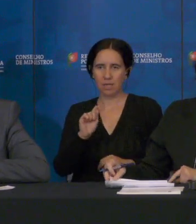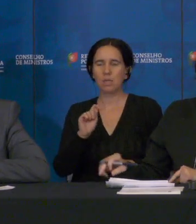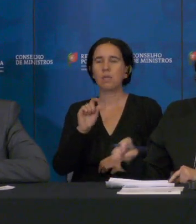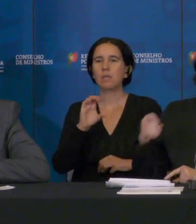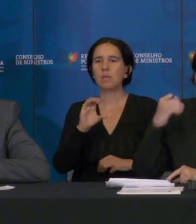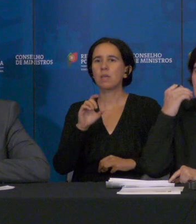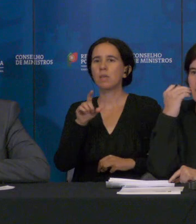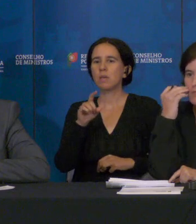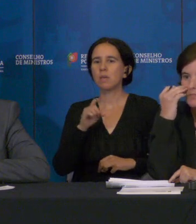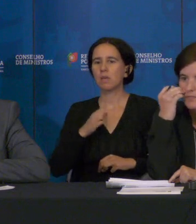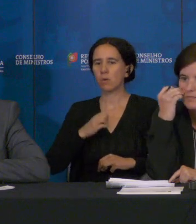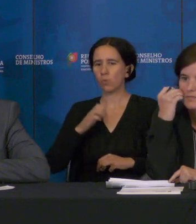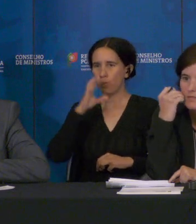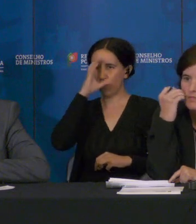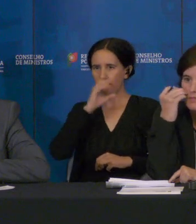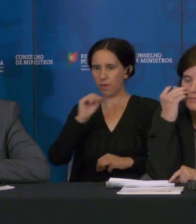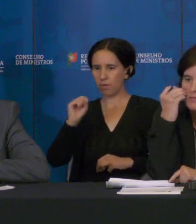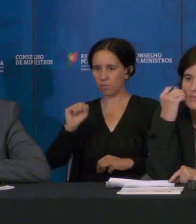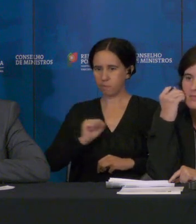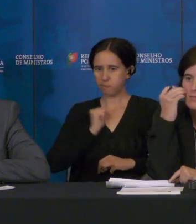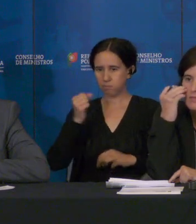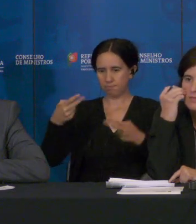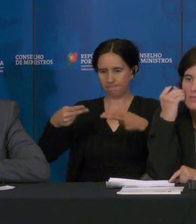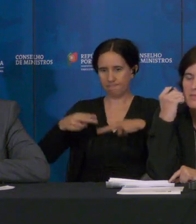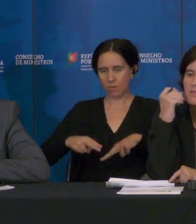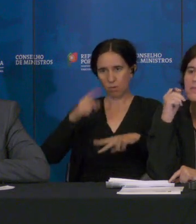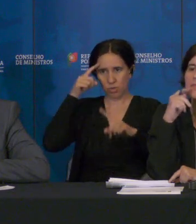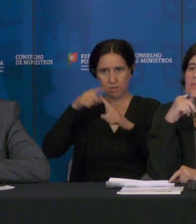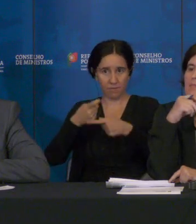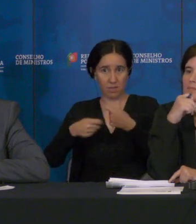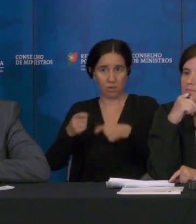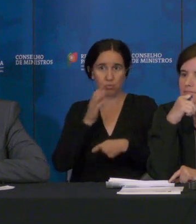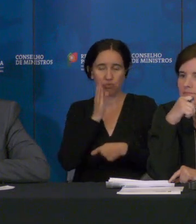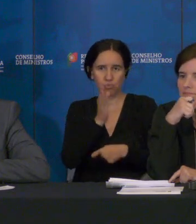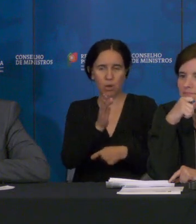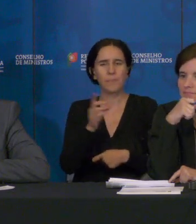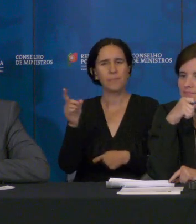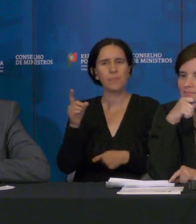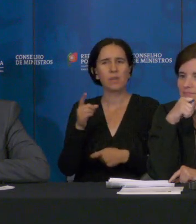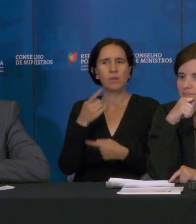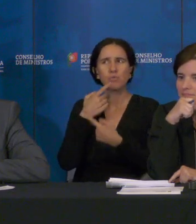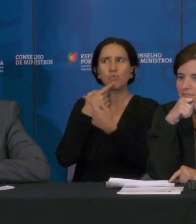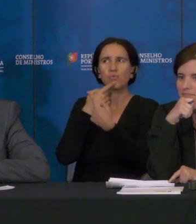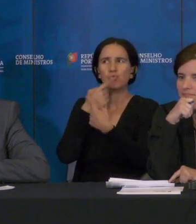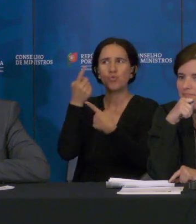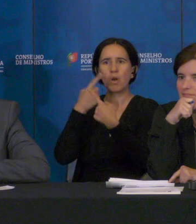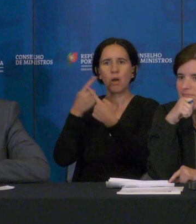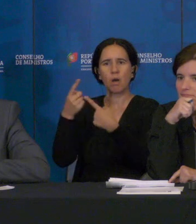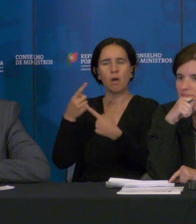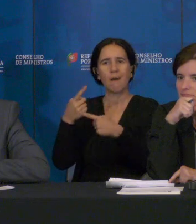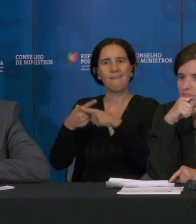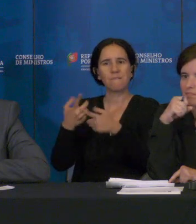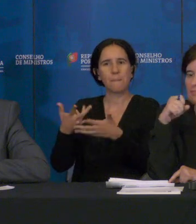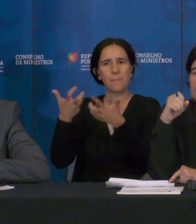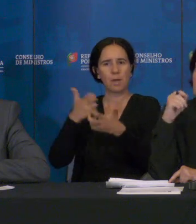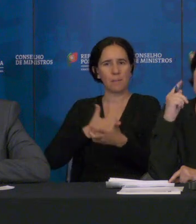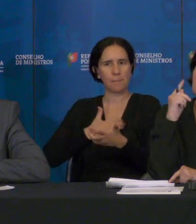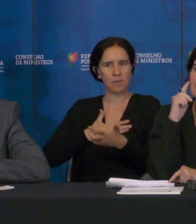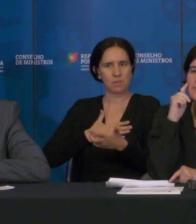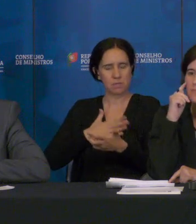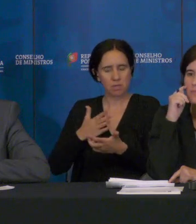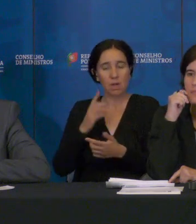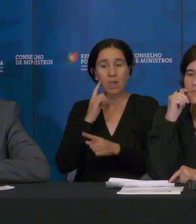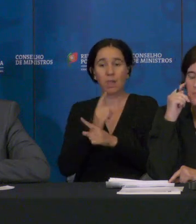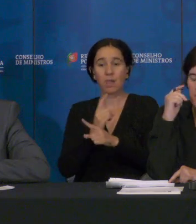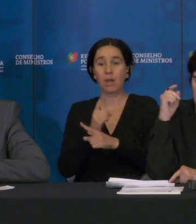aqui o controle da EFASEC para revender, como já foi dito. Já comunicaram diretamente com algum interessado nesta empresa. Ao assumir